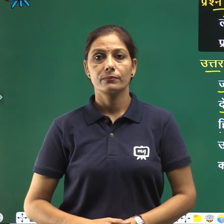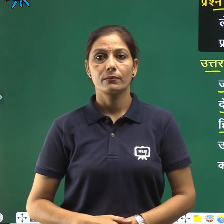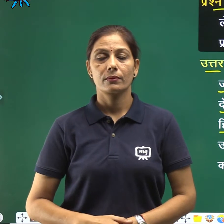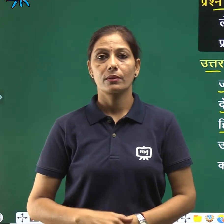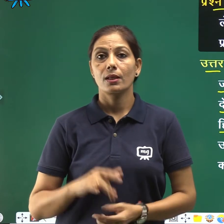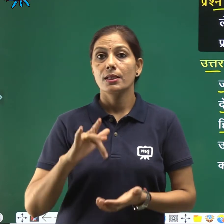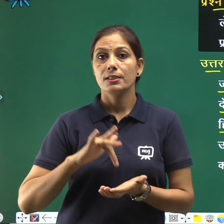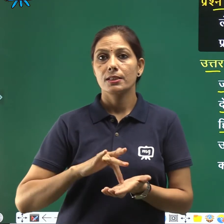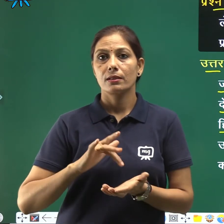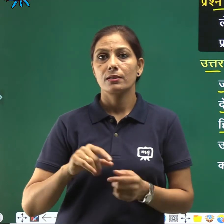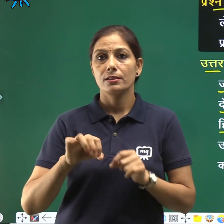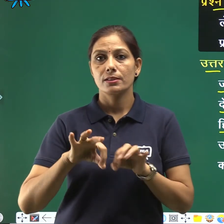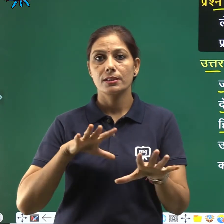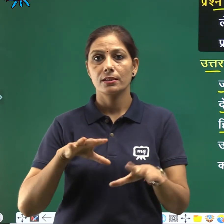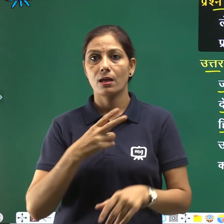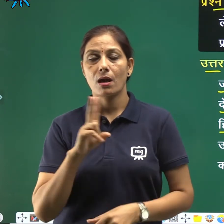हिरोशिमा शहर का